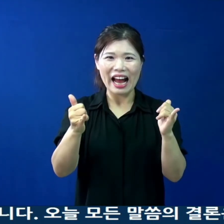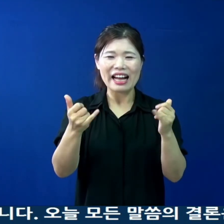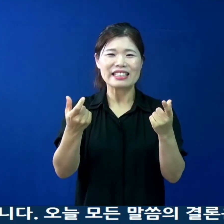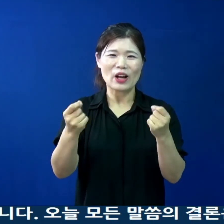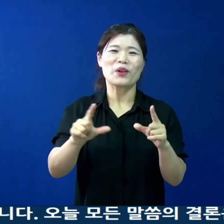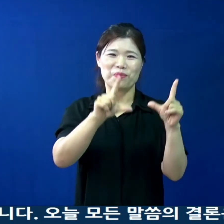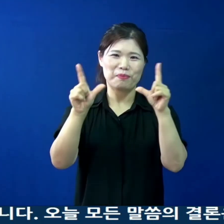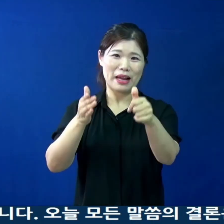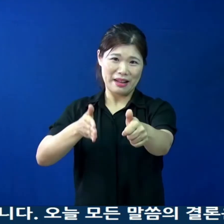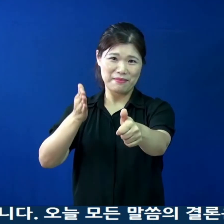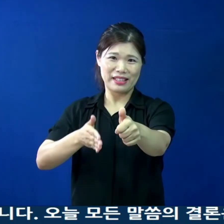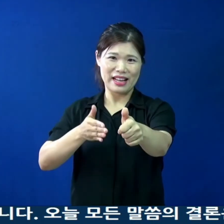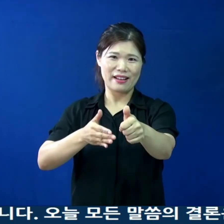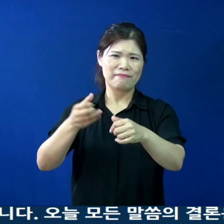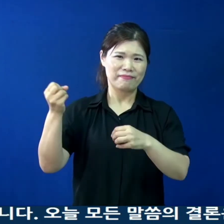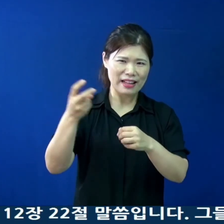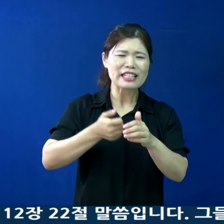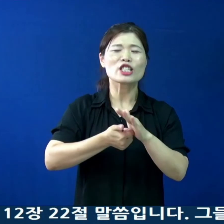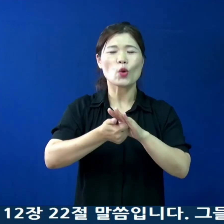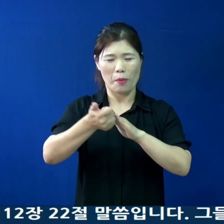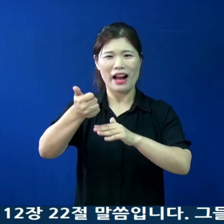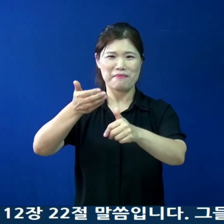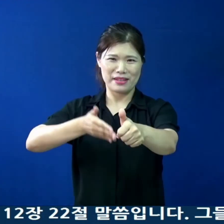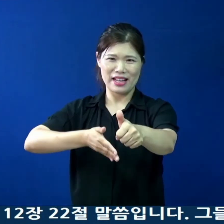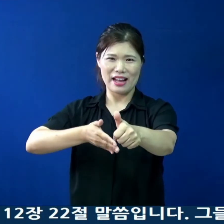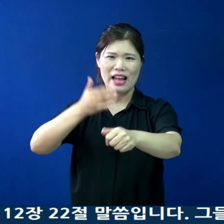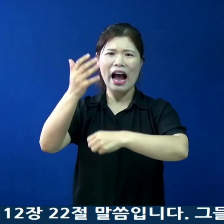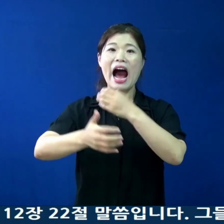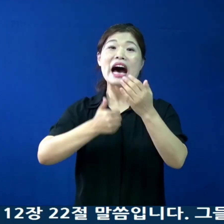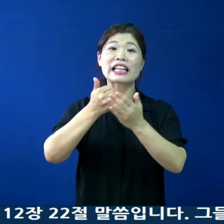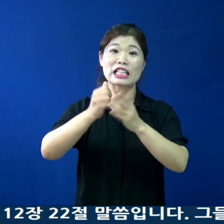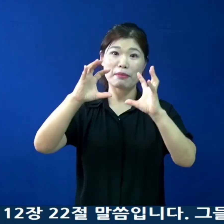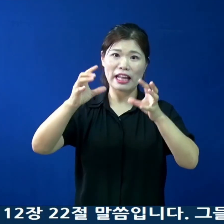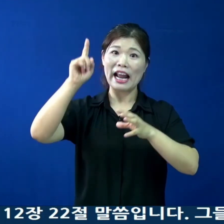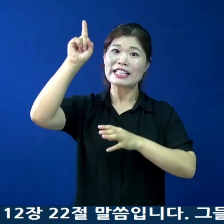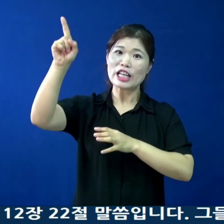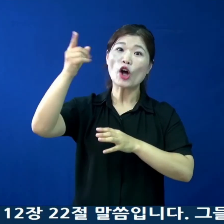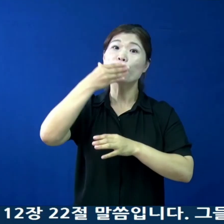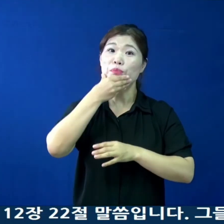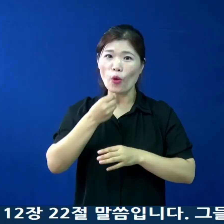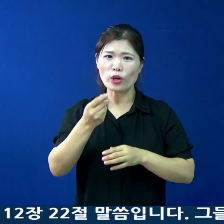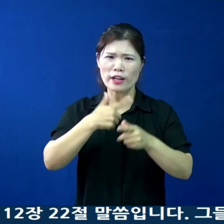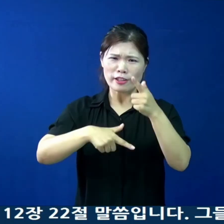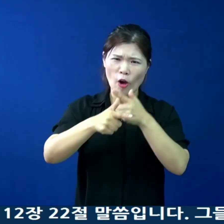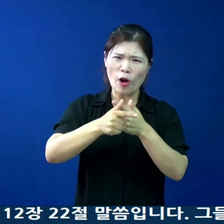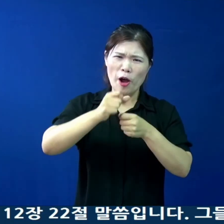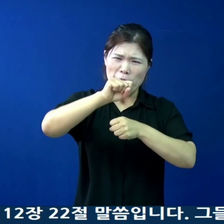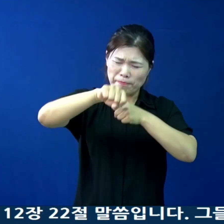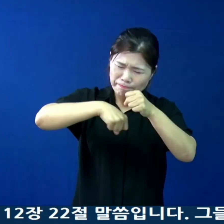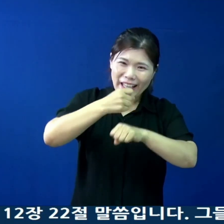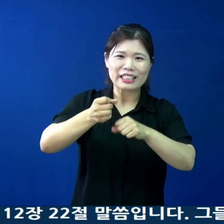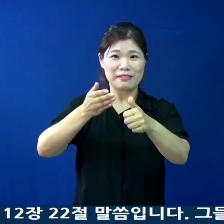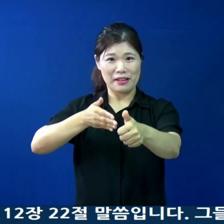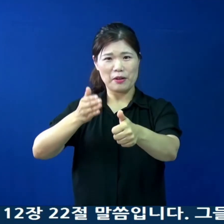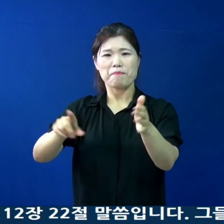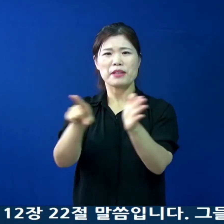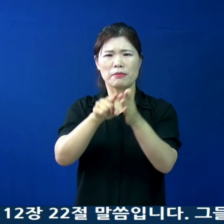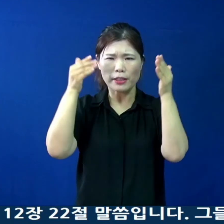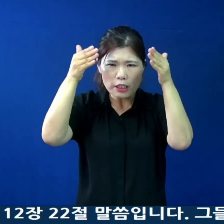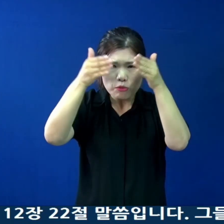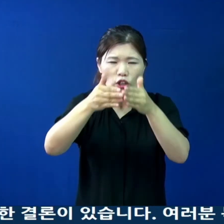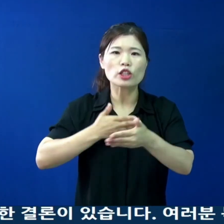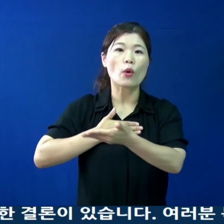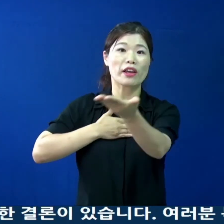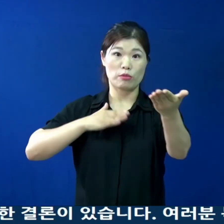다시 한번 소망합니다. 하나님의 나라 그 천복을 마음껏 누리시며 더 믿음에 집중하시는 저와 여러분이 되시기를